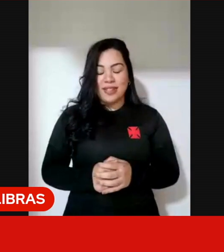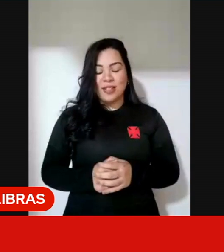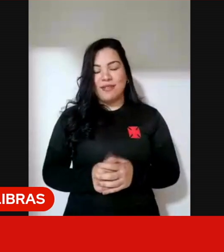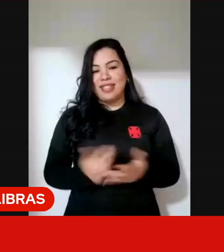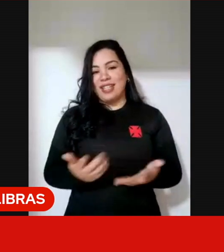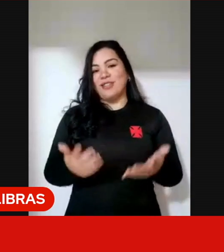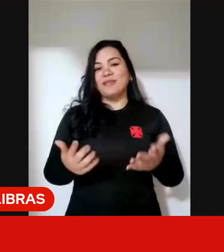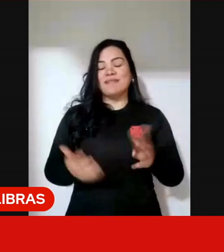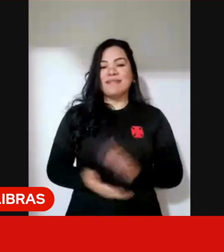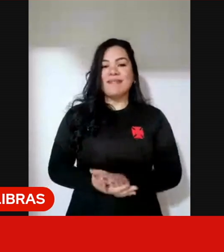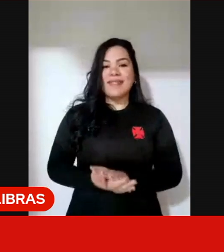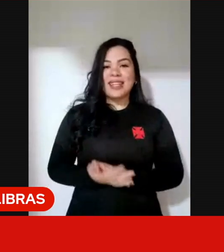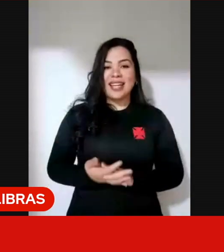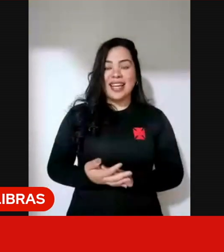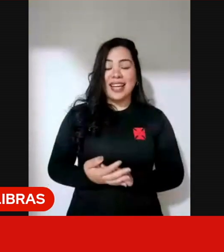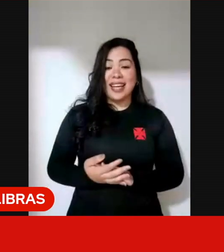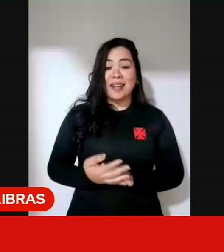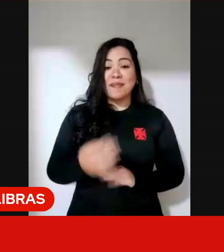de representatividade.